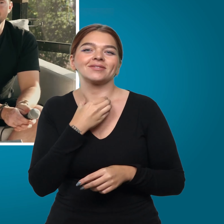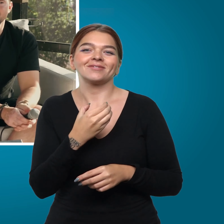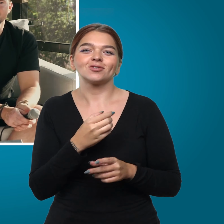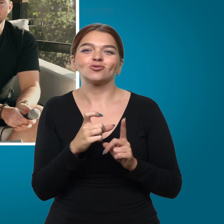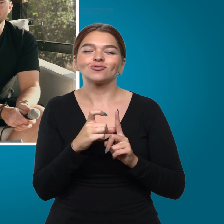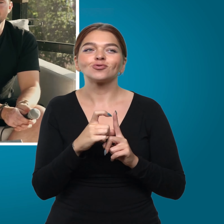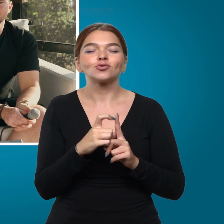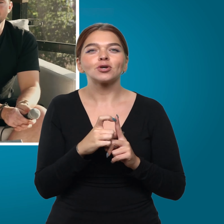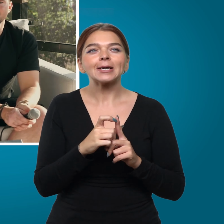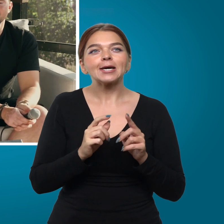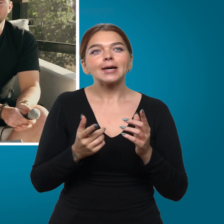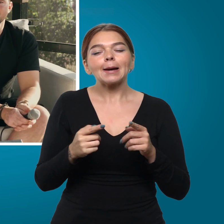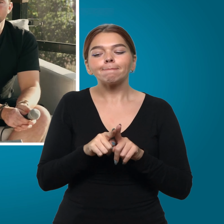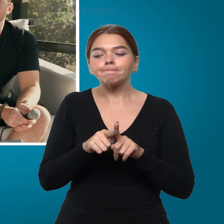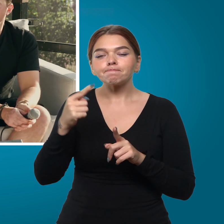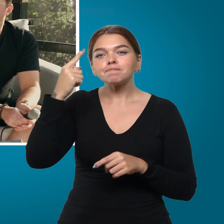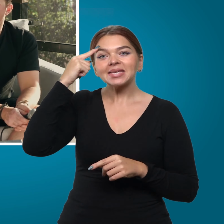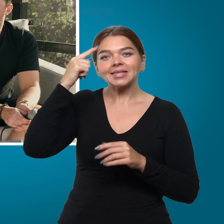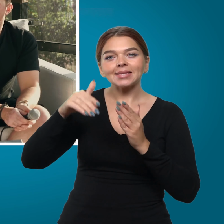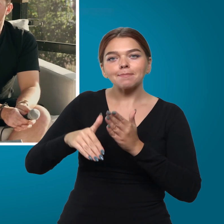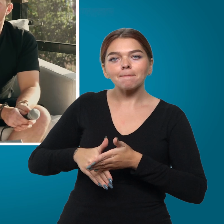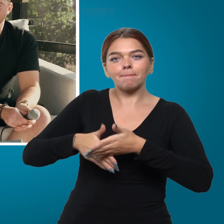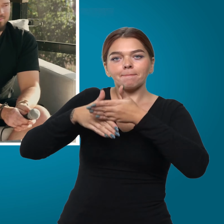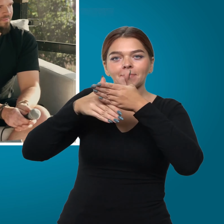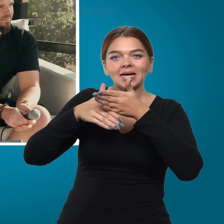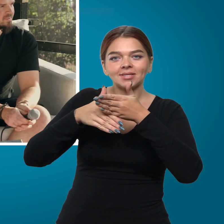išjudinti, truputėlį padėti,